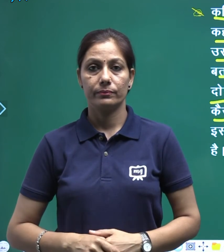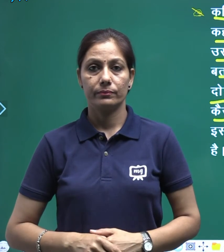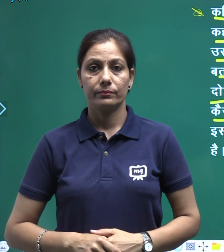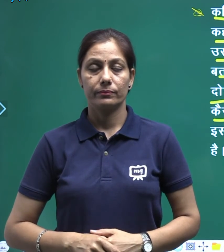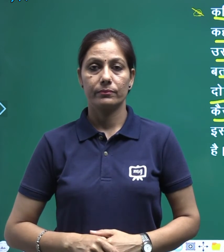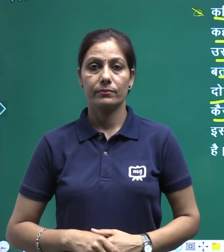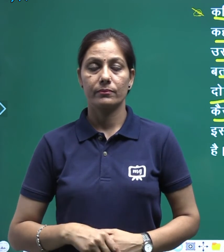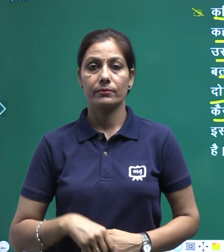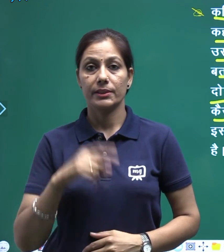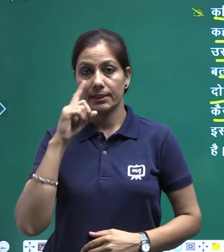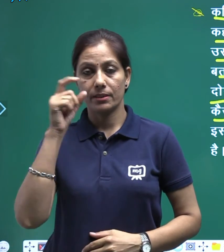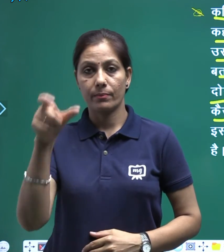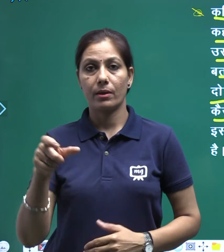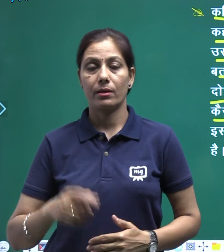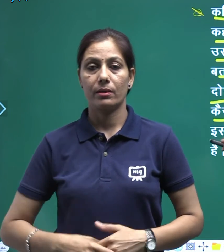चंपा,